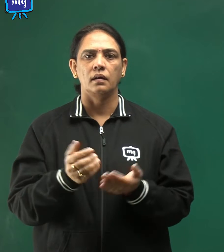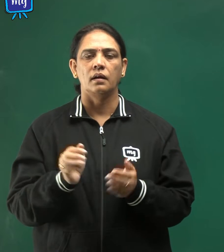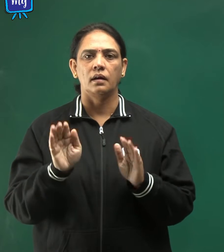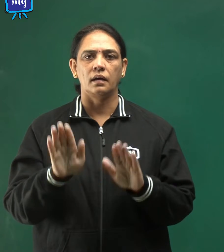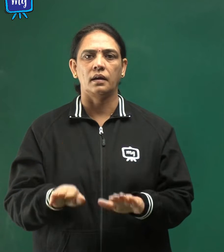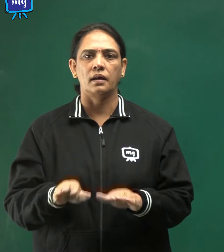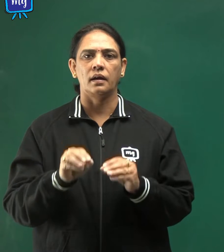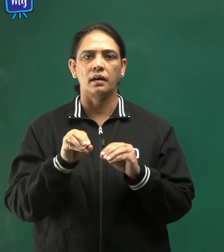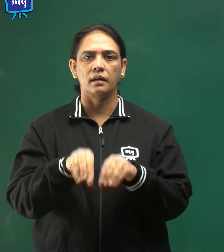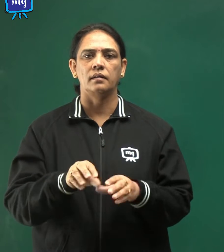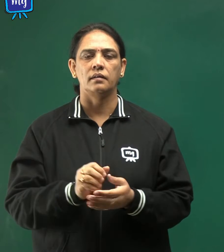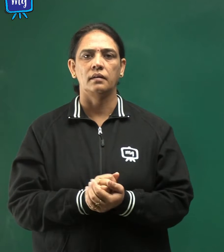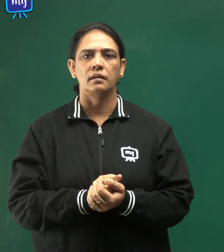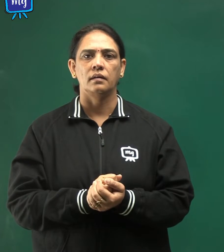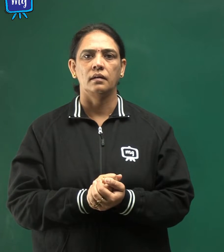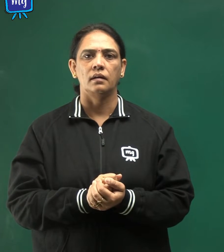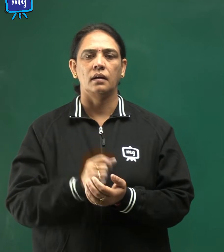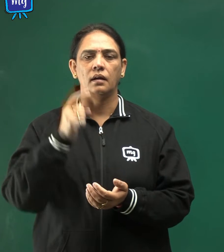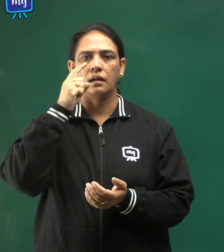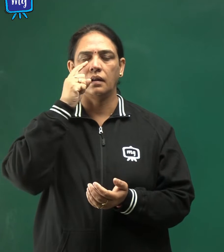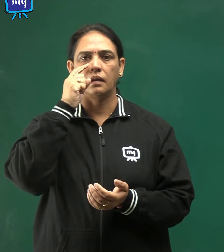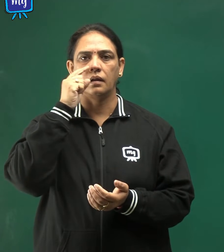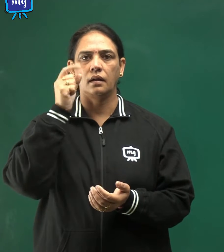रखी हैं। सीता एक पुस्तक